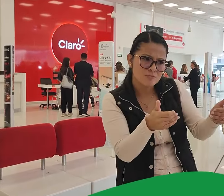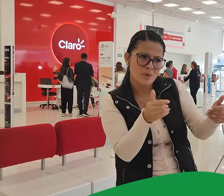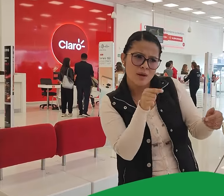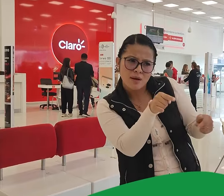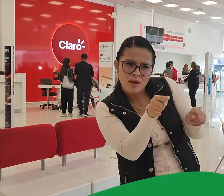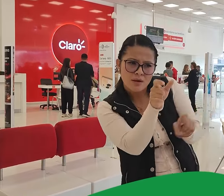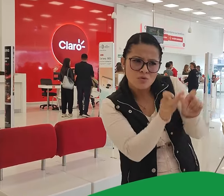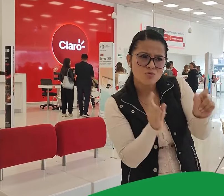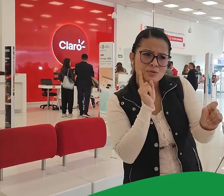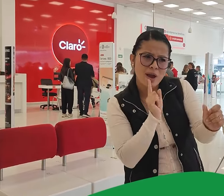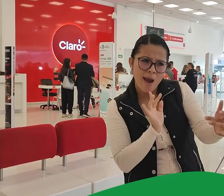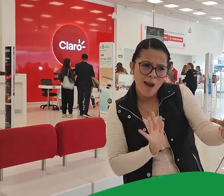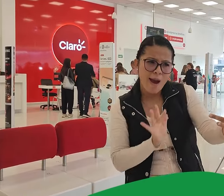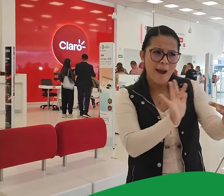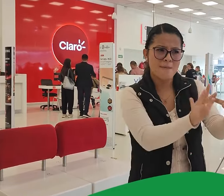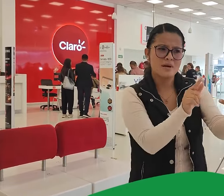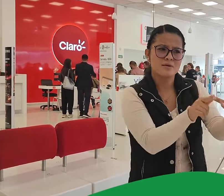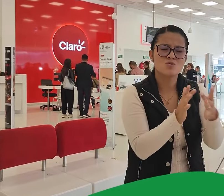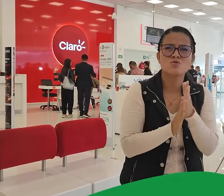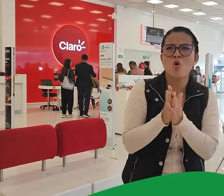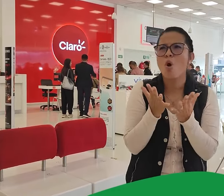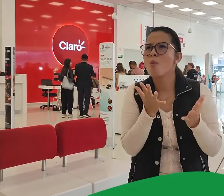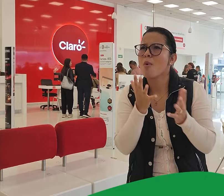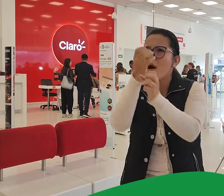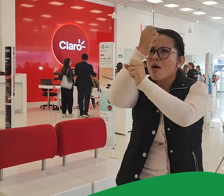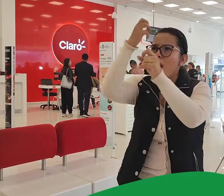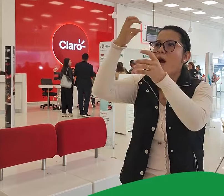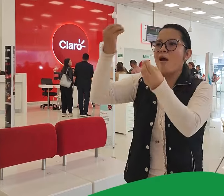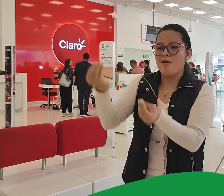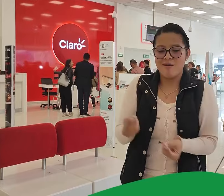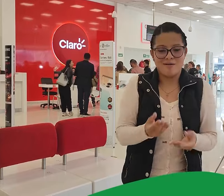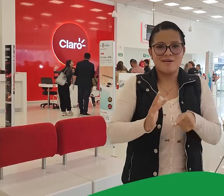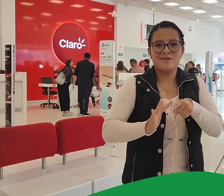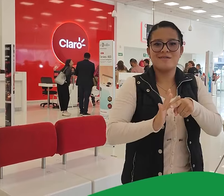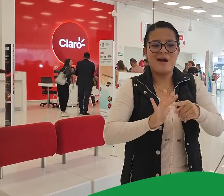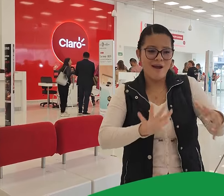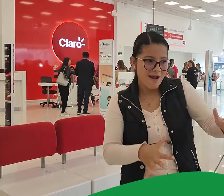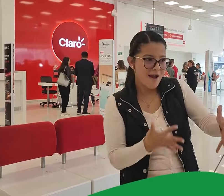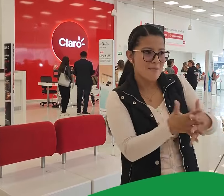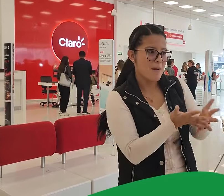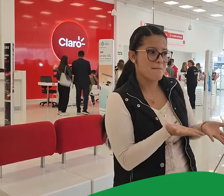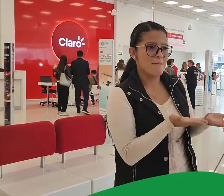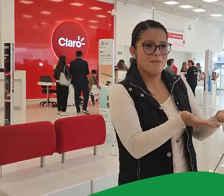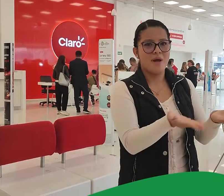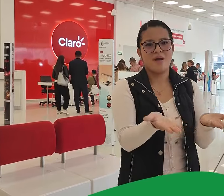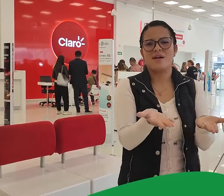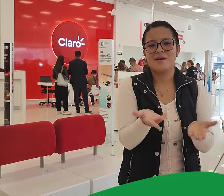dirigida a las personas sordas, satisfaciendo sus necesidades y brindando accesibilidad de manera adecuada.